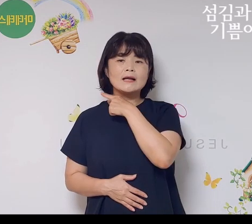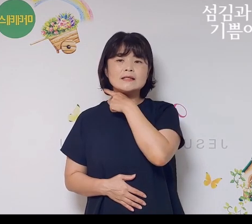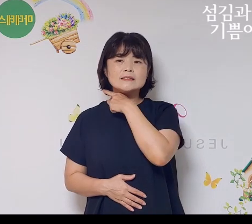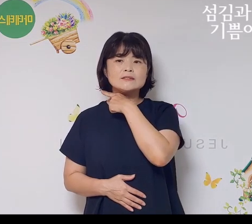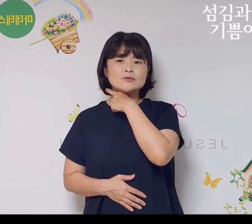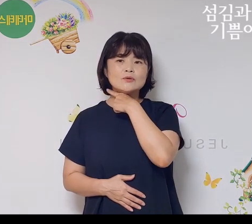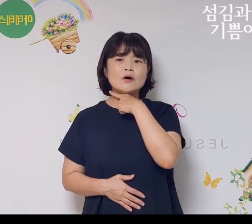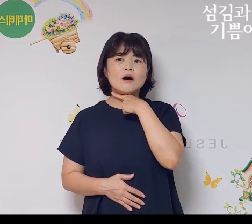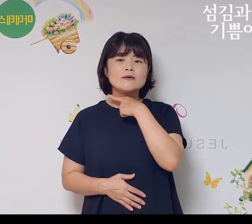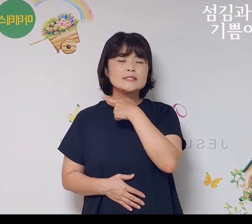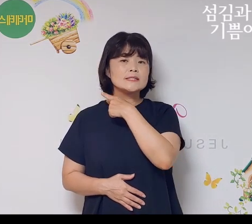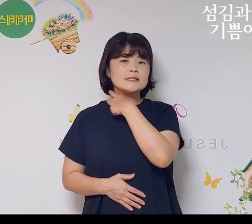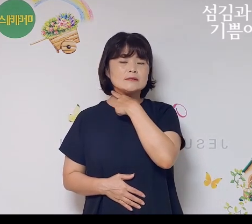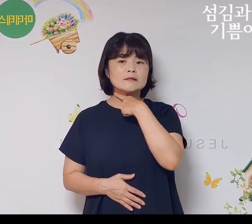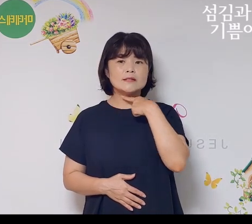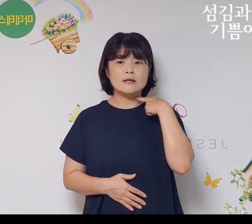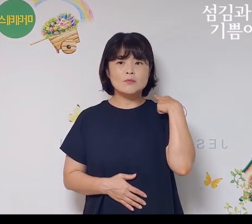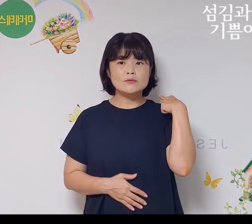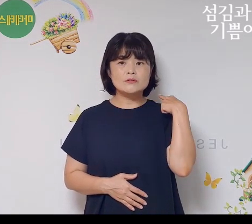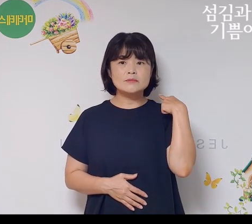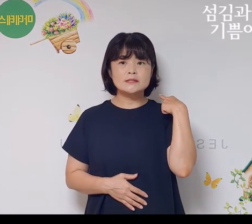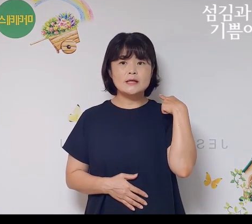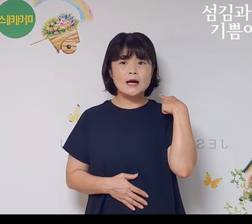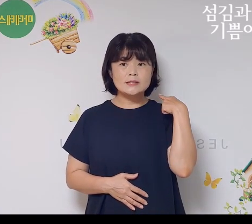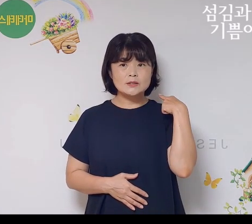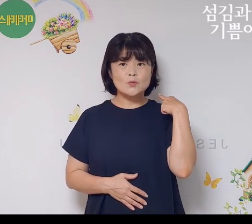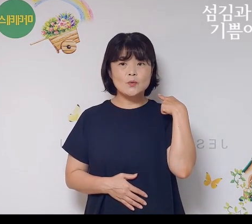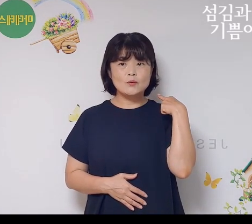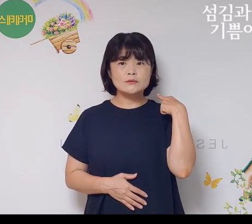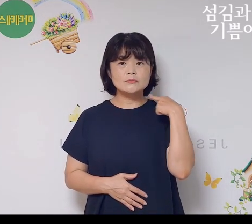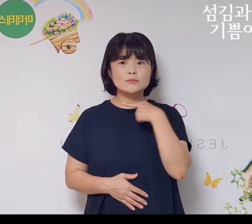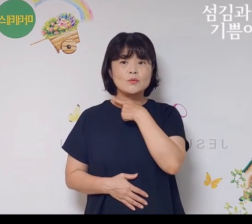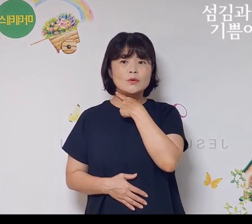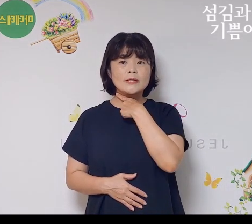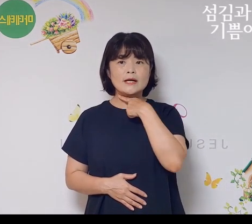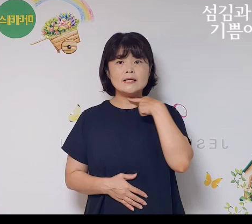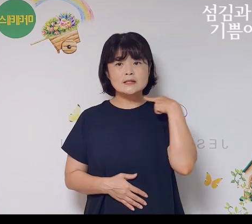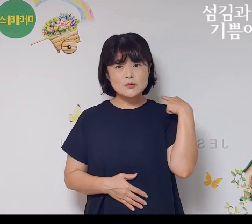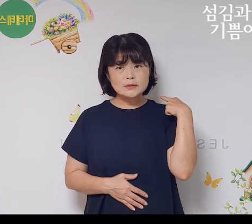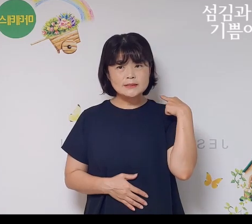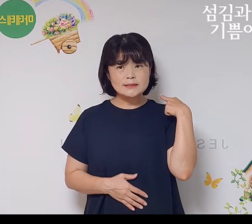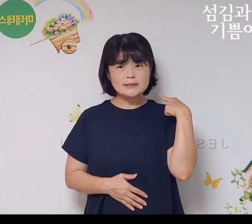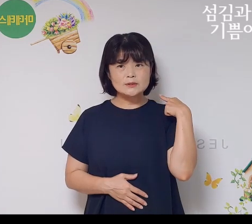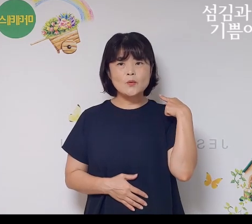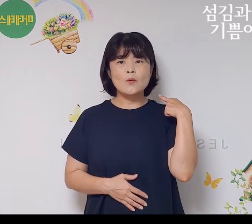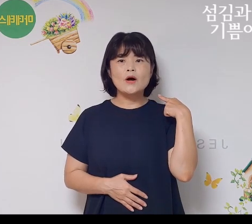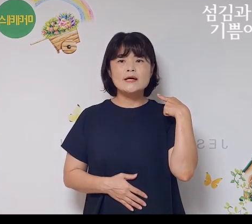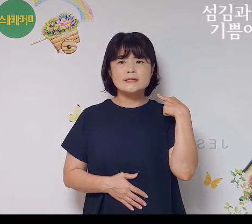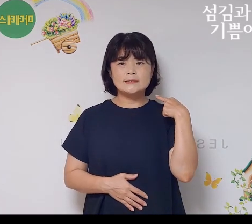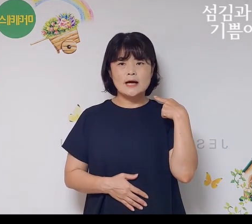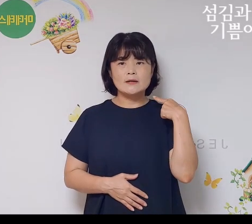라는 뜻으로 헌신은 이렇게 목숨을 하시고 목에다가 이렇게 손을 그으시고 그